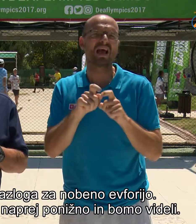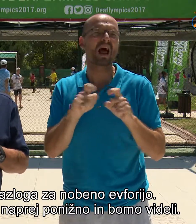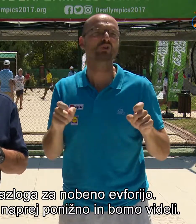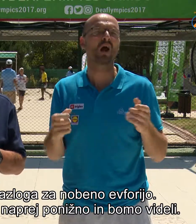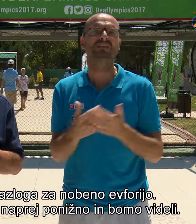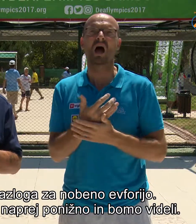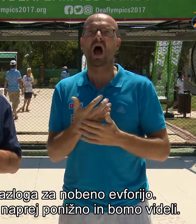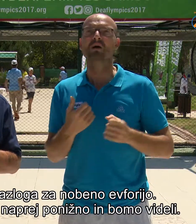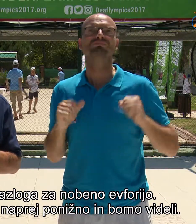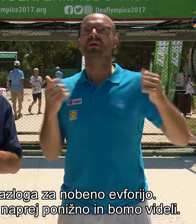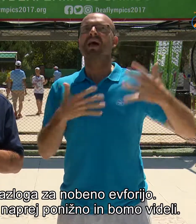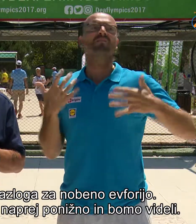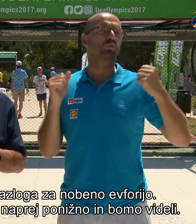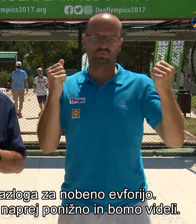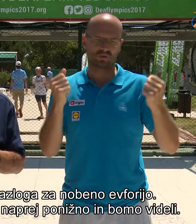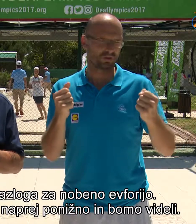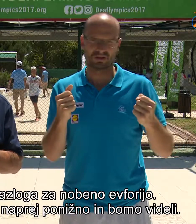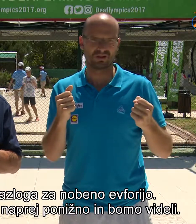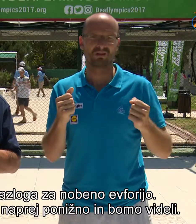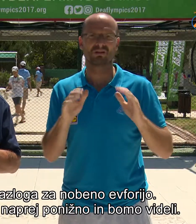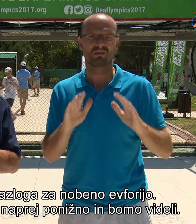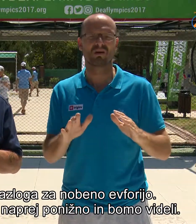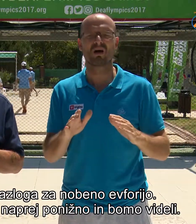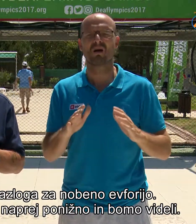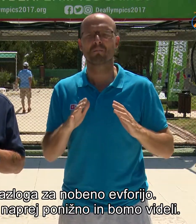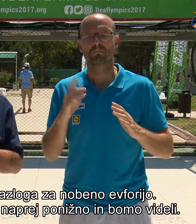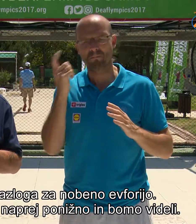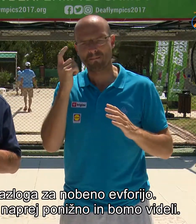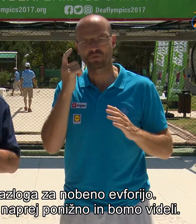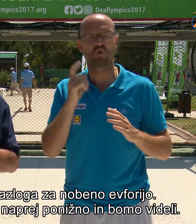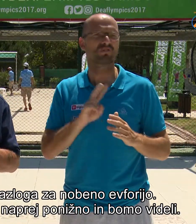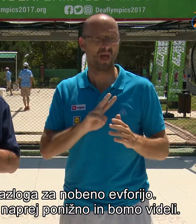evforijo, lepo modro naprej ponižno